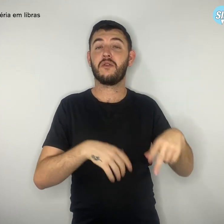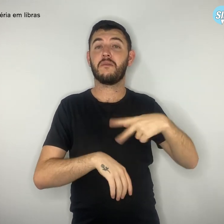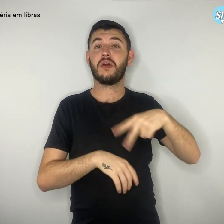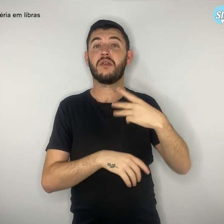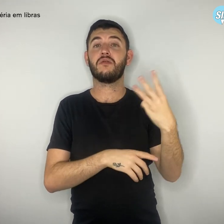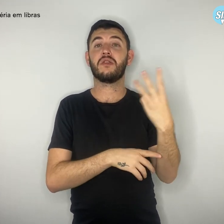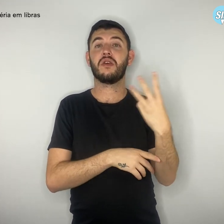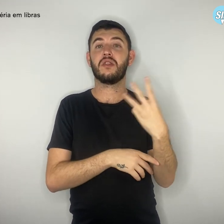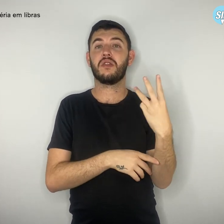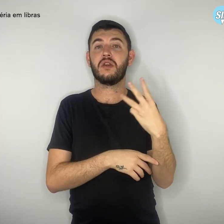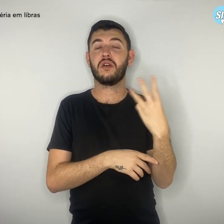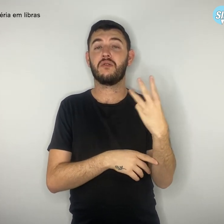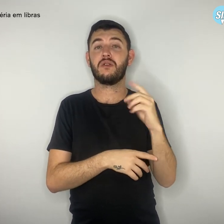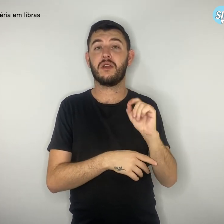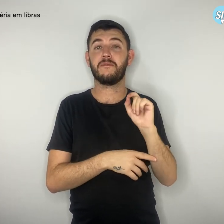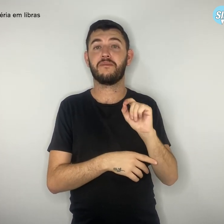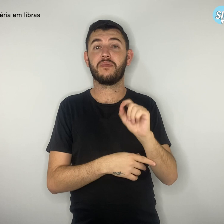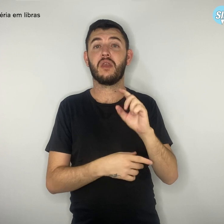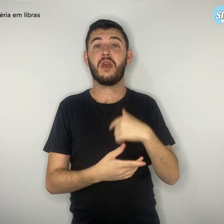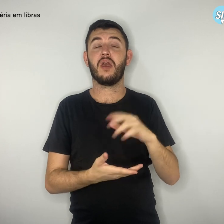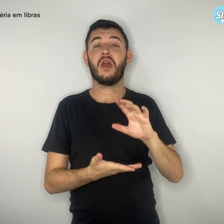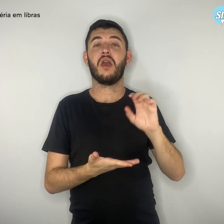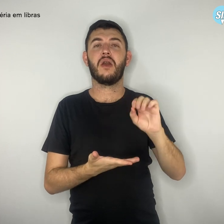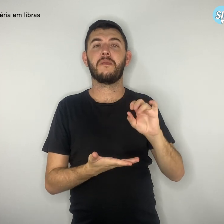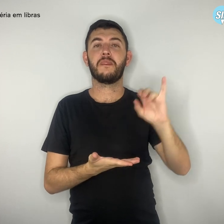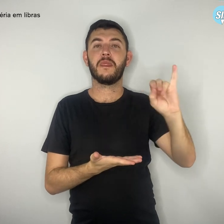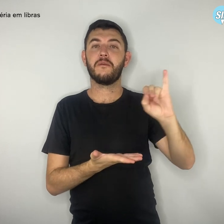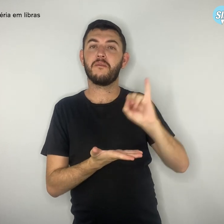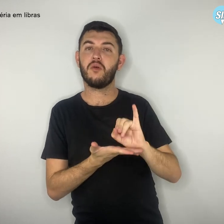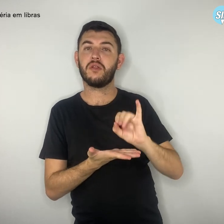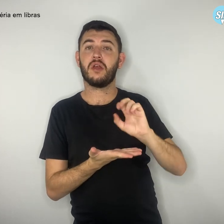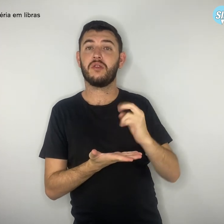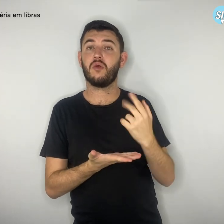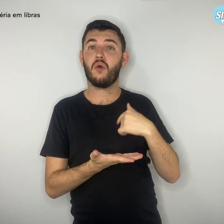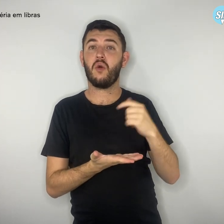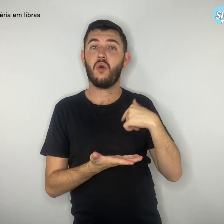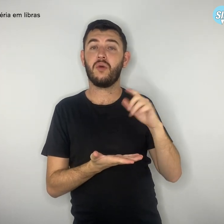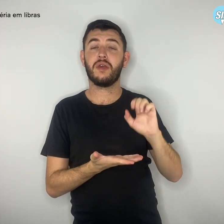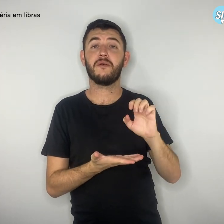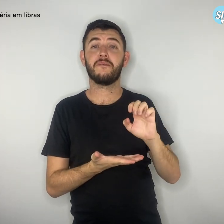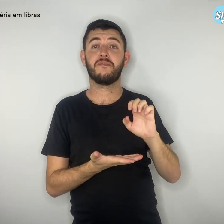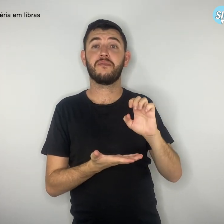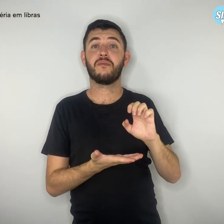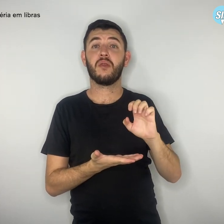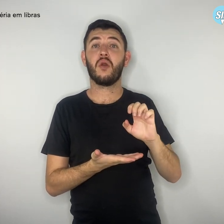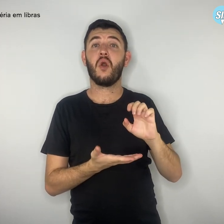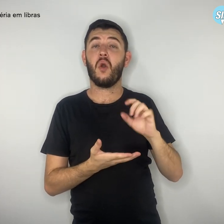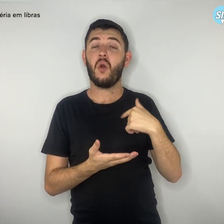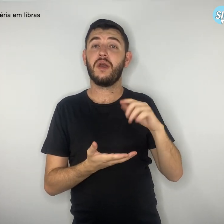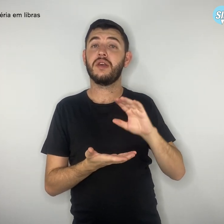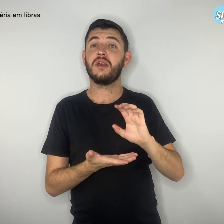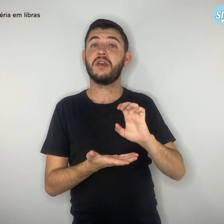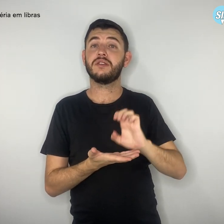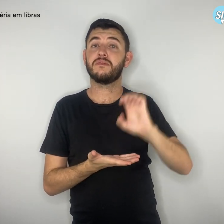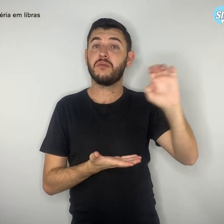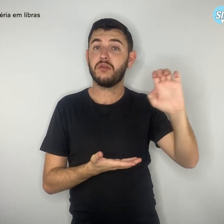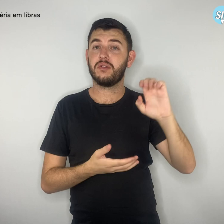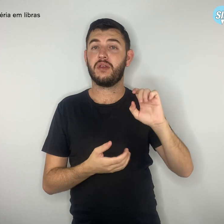maior exportador e importador de produtos brasileiros. A esquerda e o sindicalismo